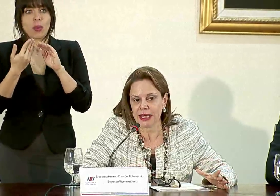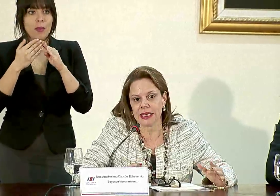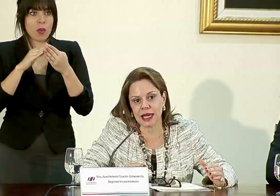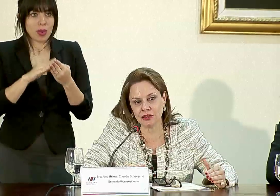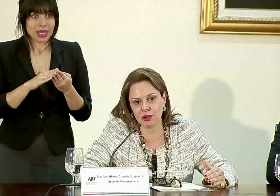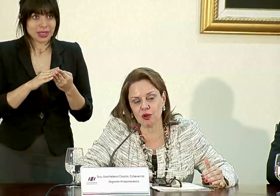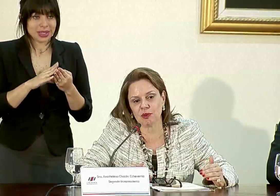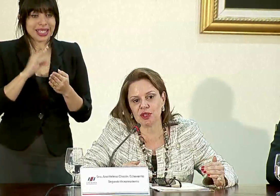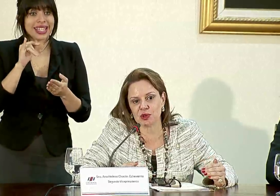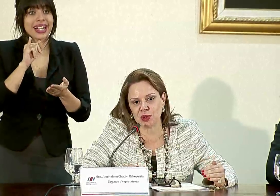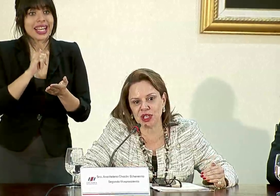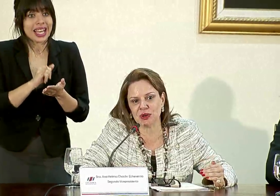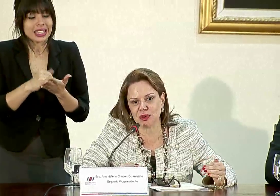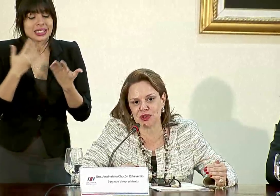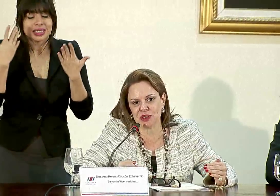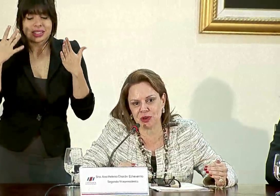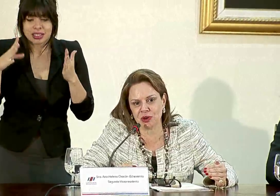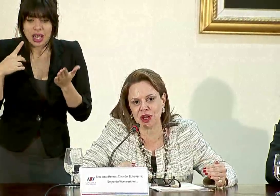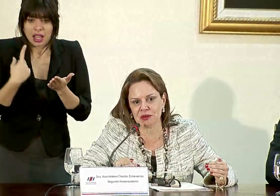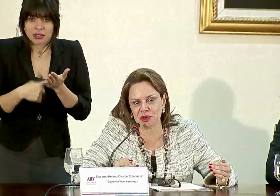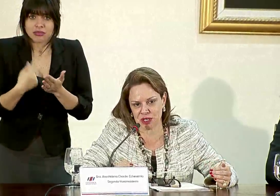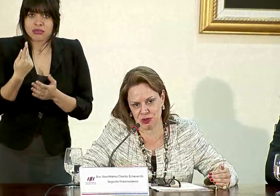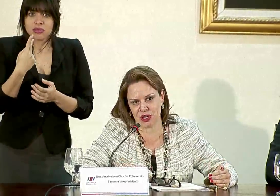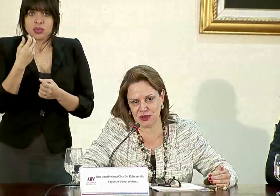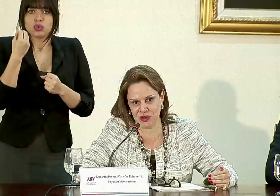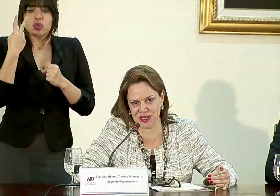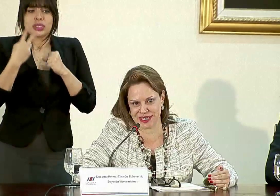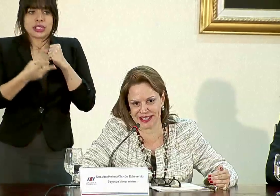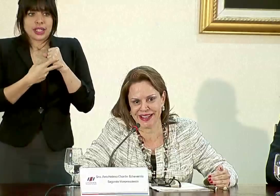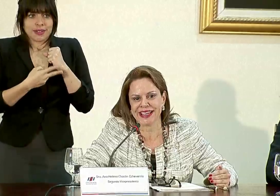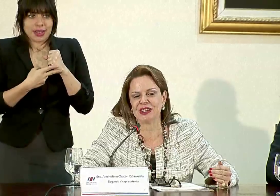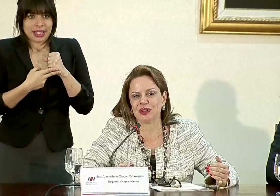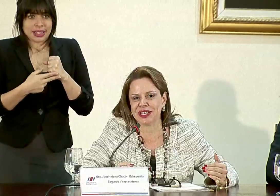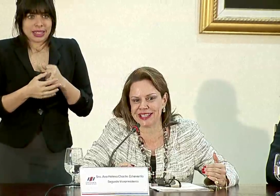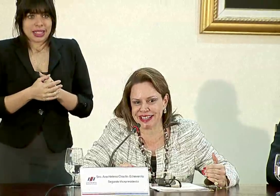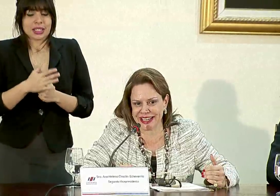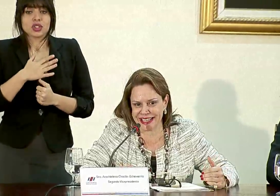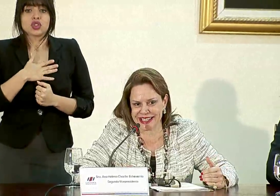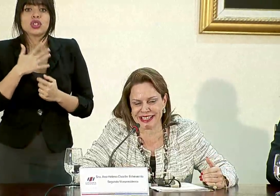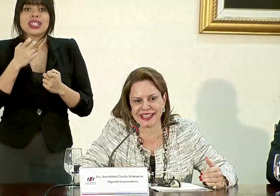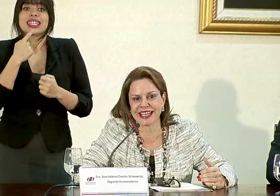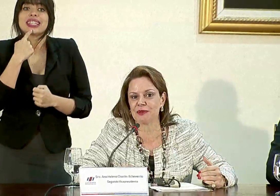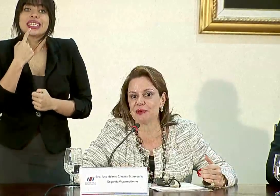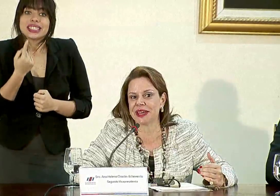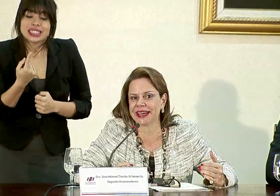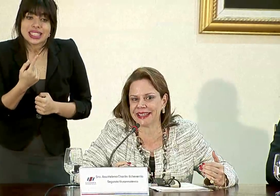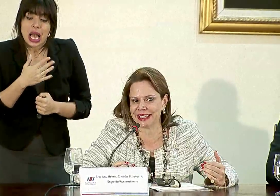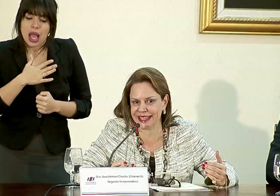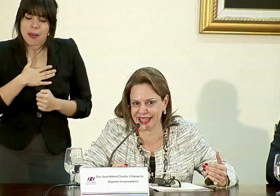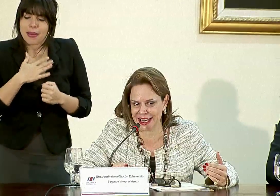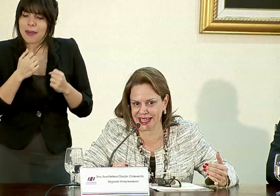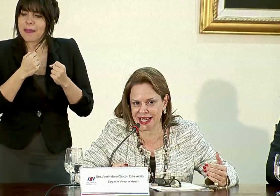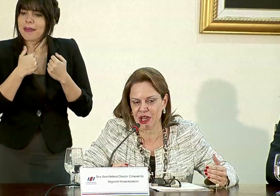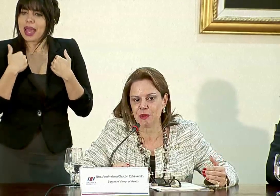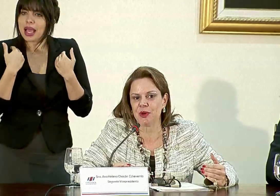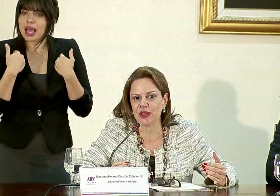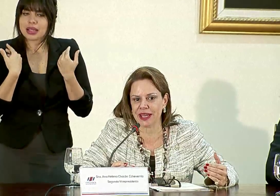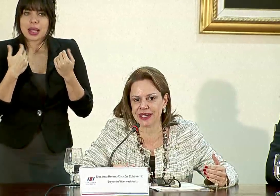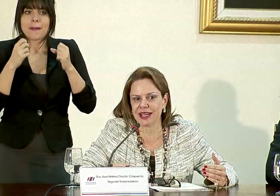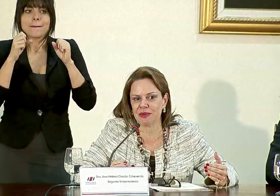y eso lo hemos discutido vos y yo en muchas ocasiones y yo te quisiera decir que a mí me encantaría